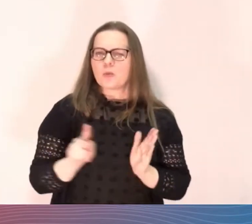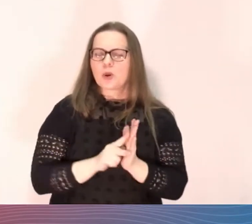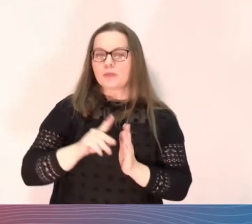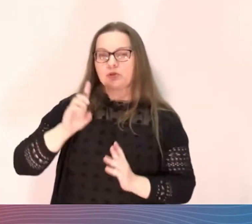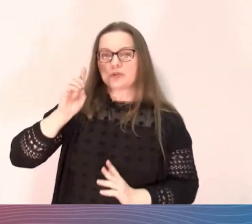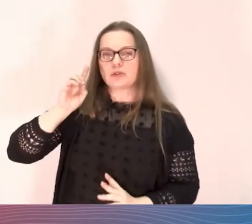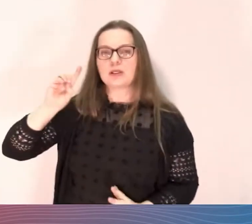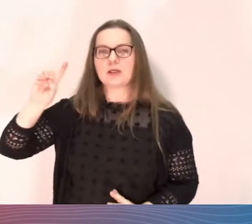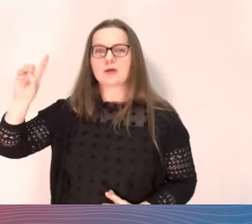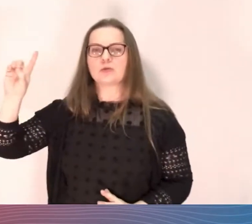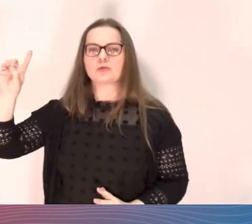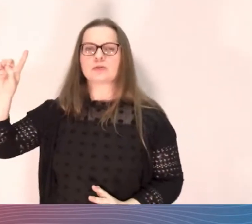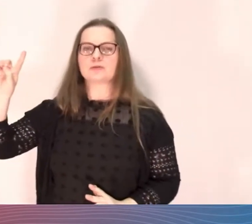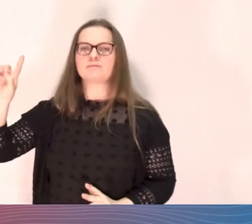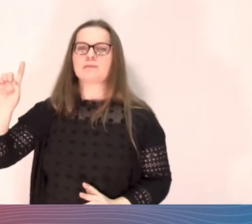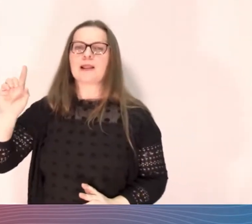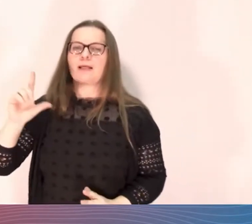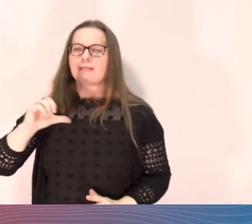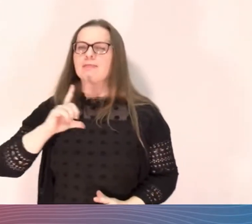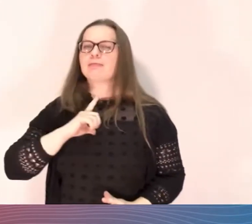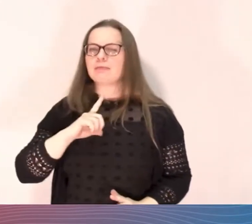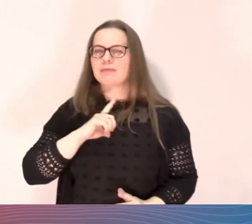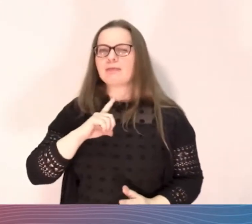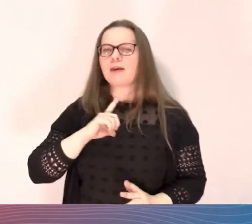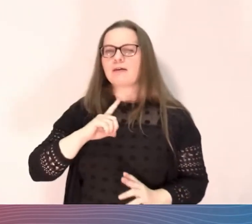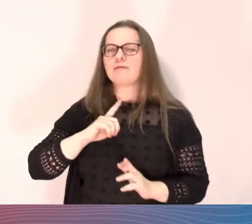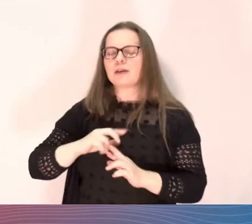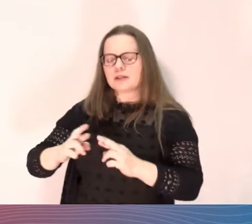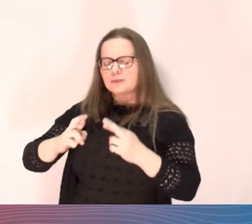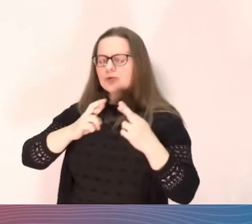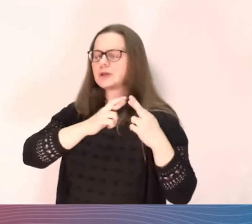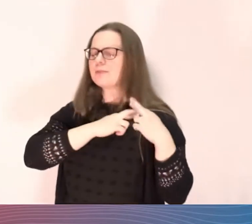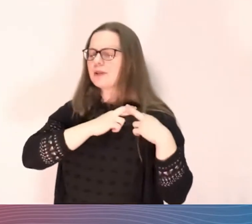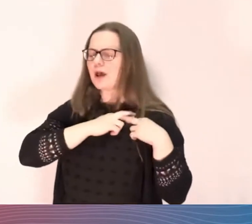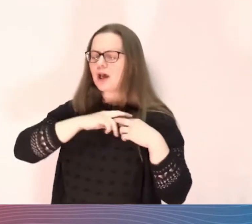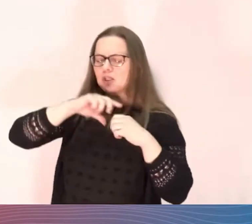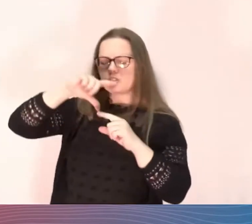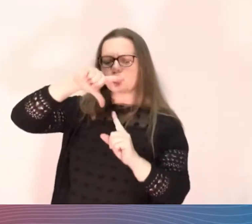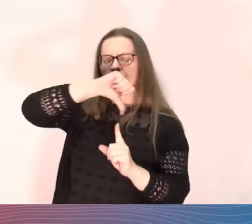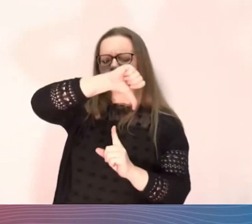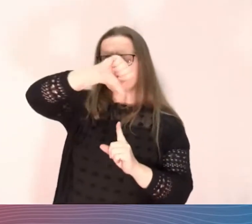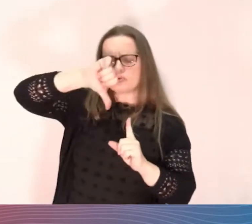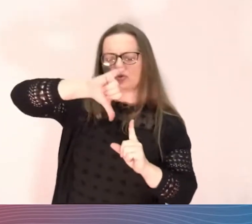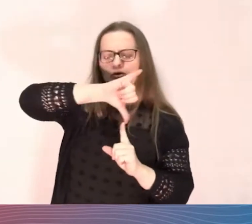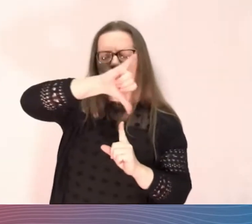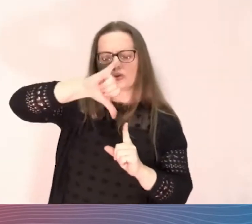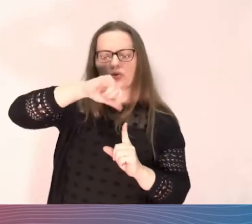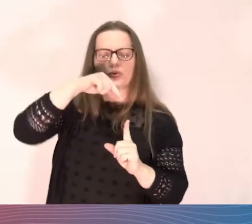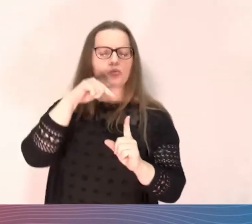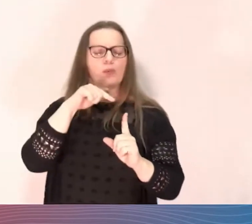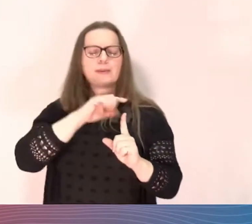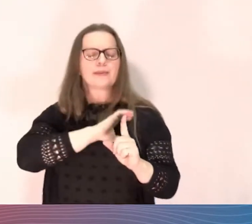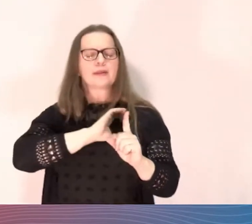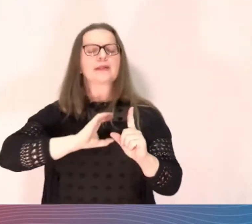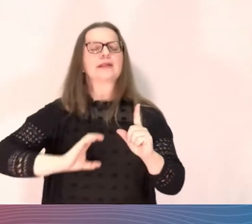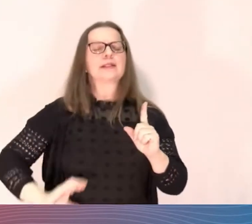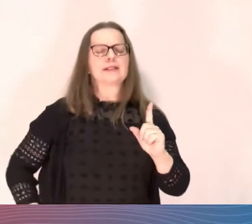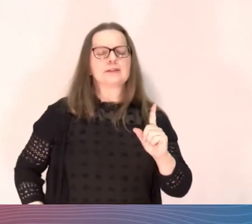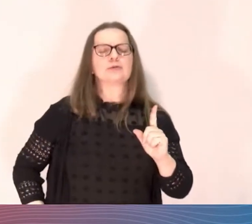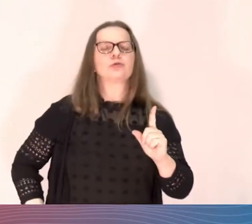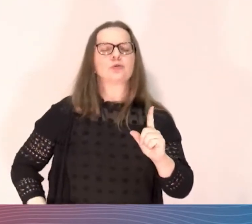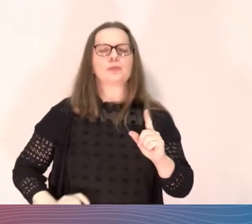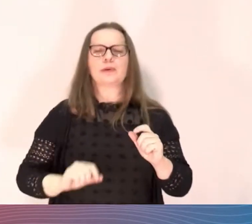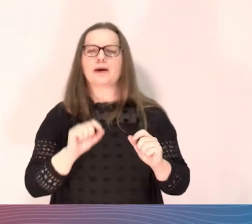incumbido e ungido para ser o Cristo, para fazer a vontade do Pai, para gerar a